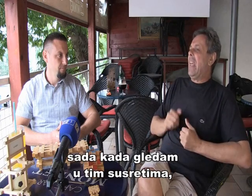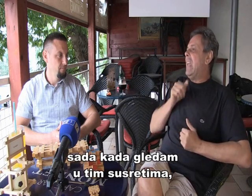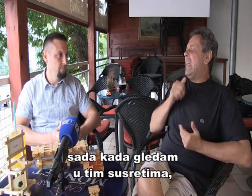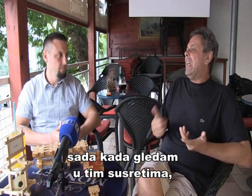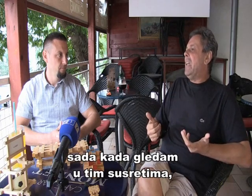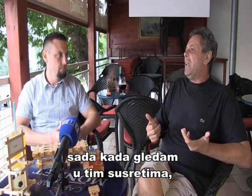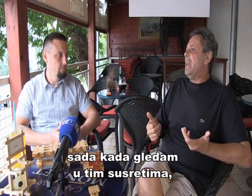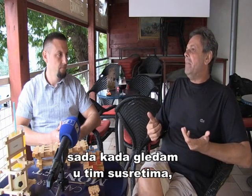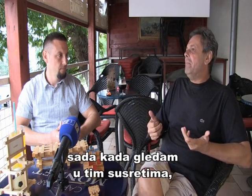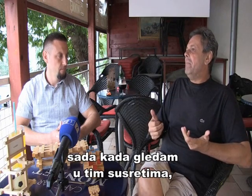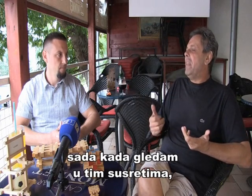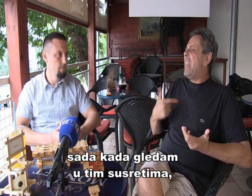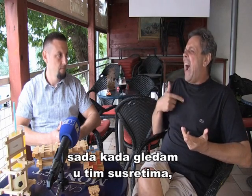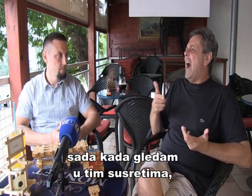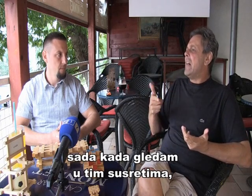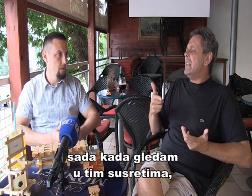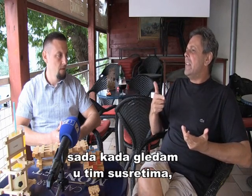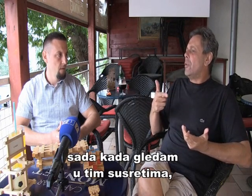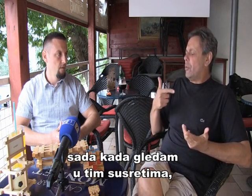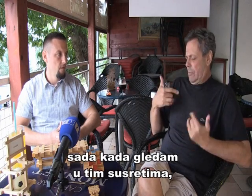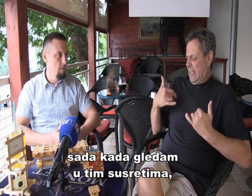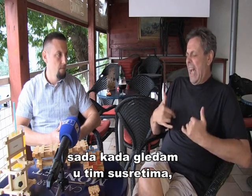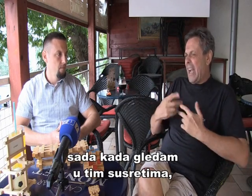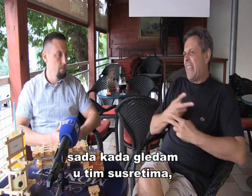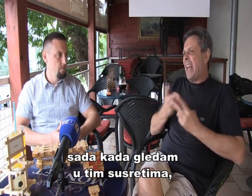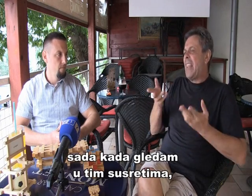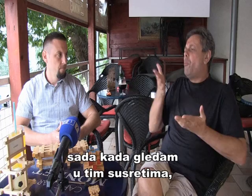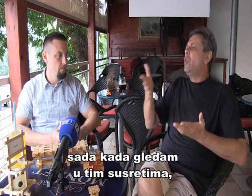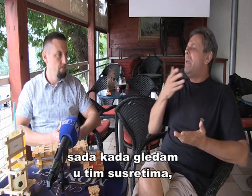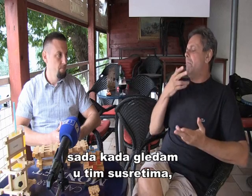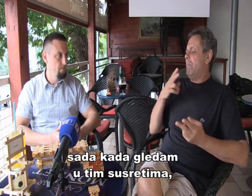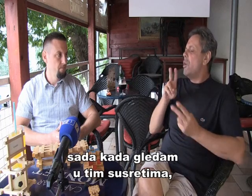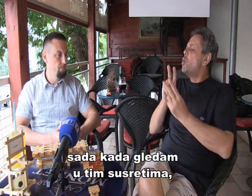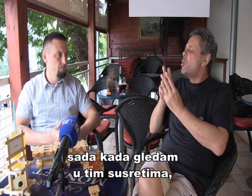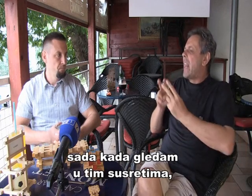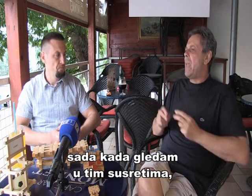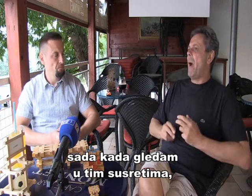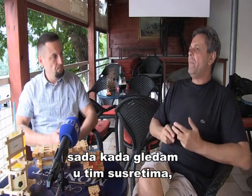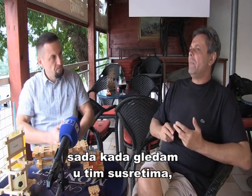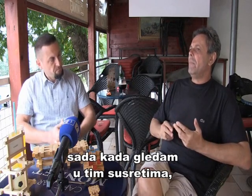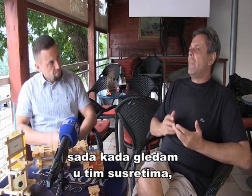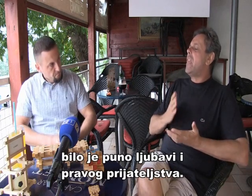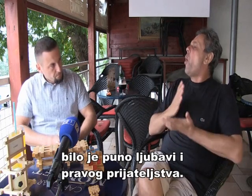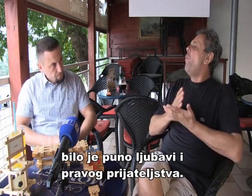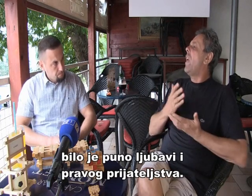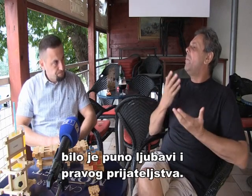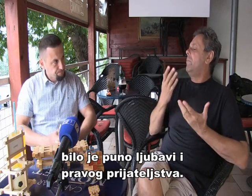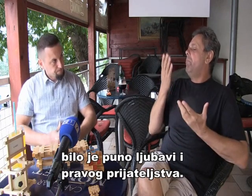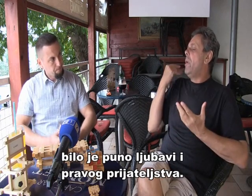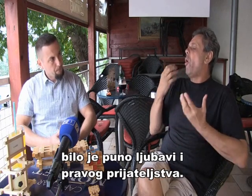i ja sada kada gledam u tim susretima je uvijek bilo